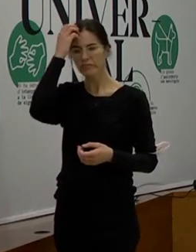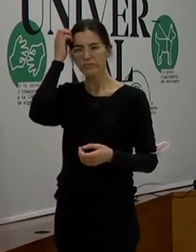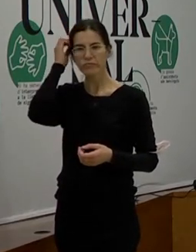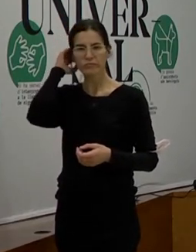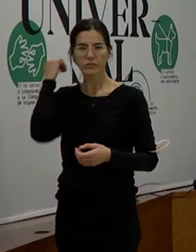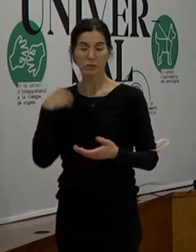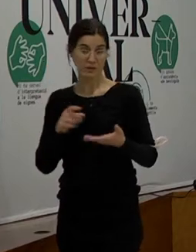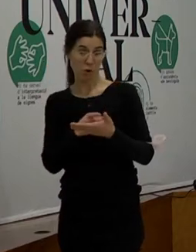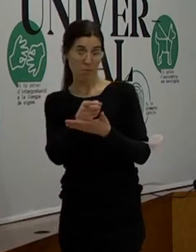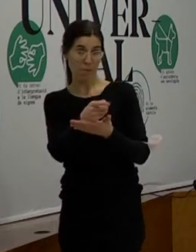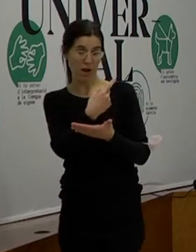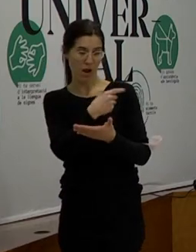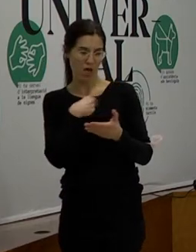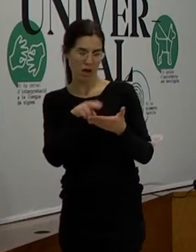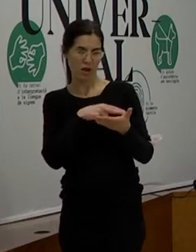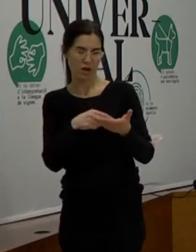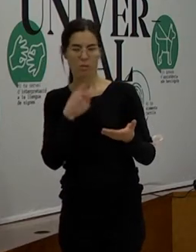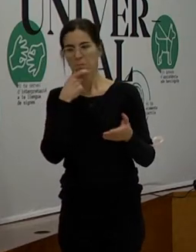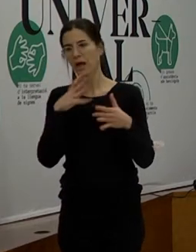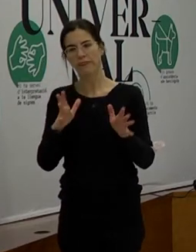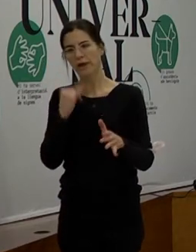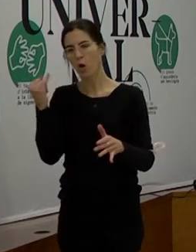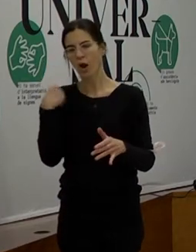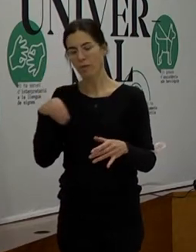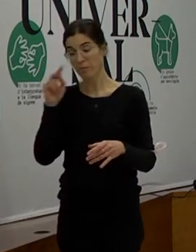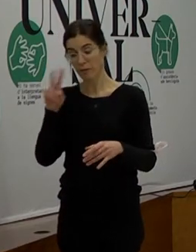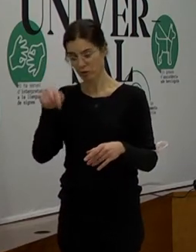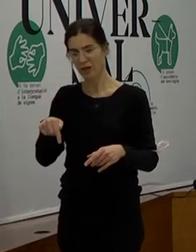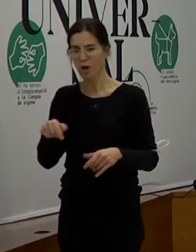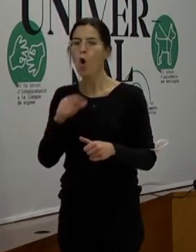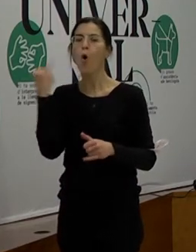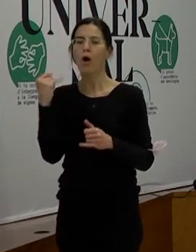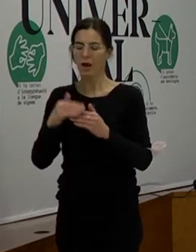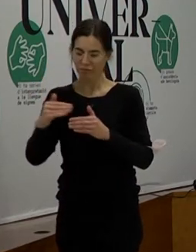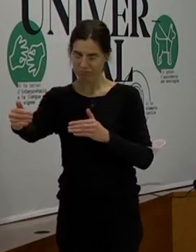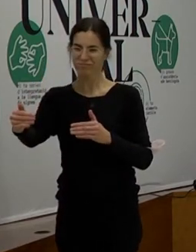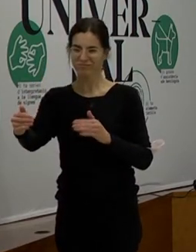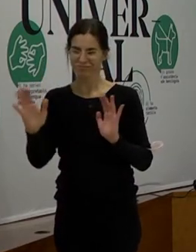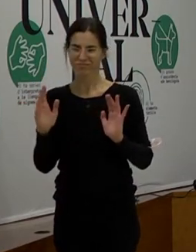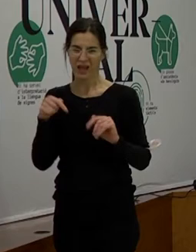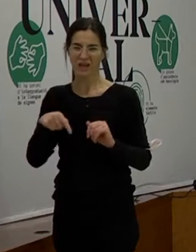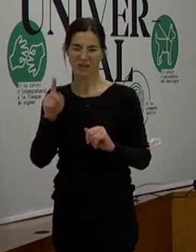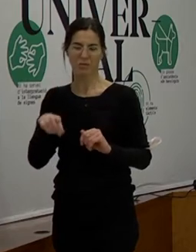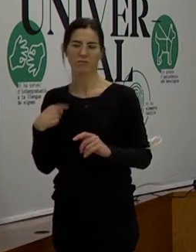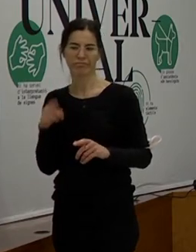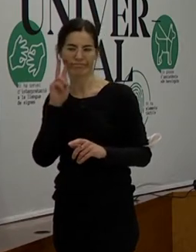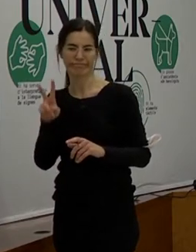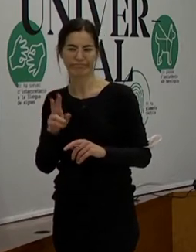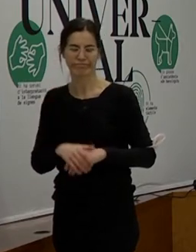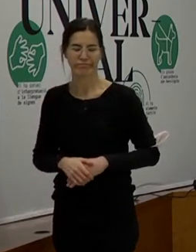Veus el mapa que tenen allà? A mi m'encantaria això veure-ho aquí. Ja ho veurem, tard o d'hora ho veurem. Tard o d'hora ho veurem.